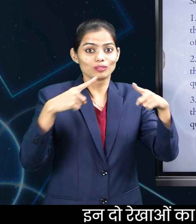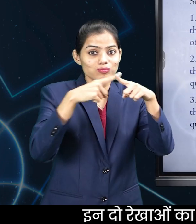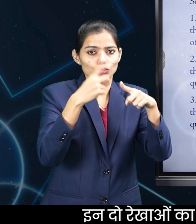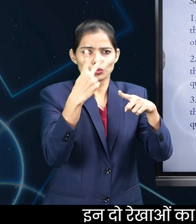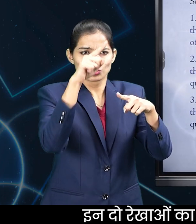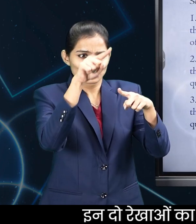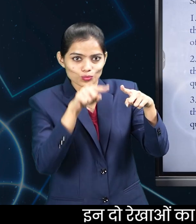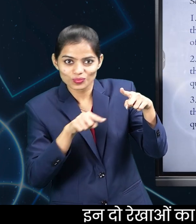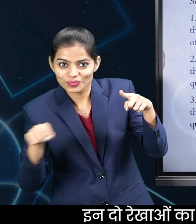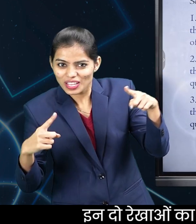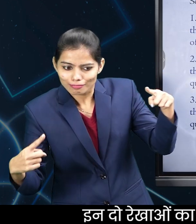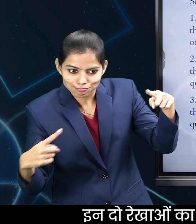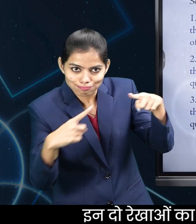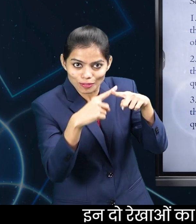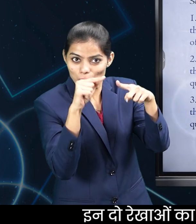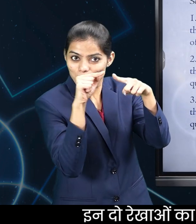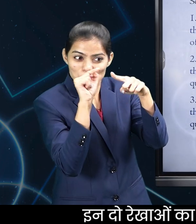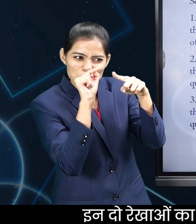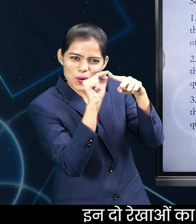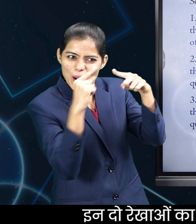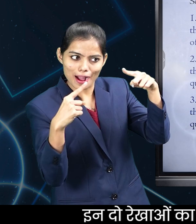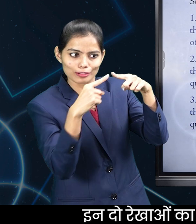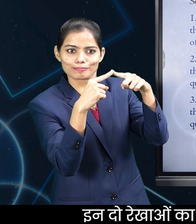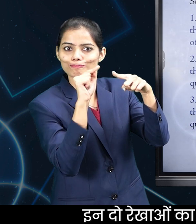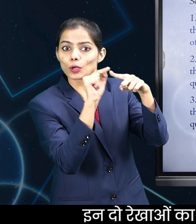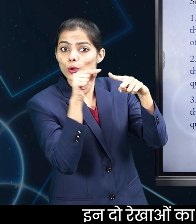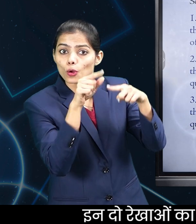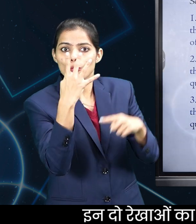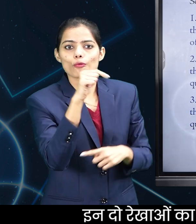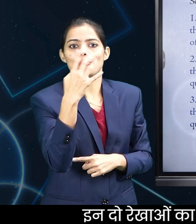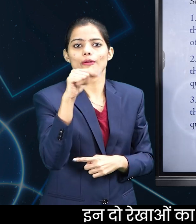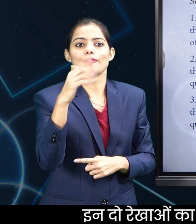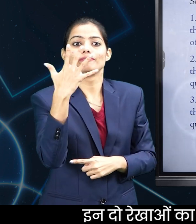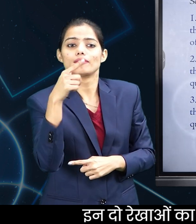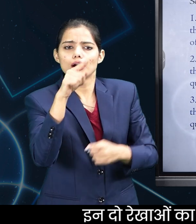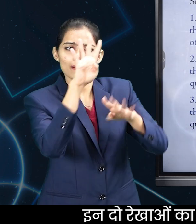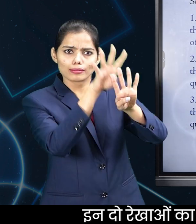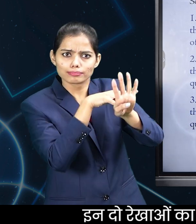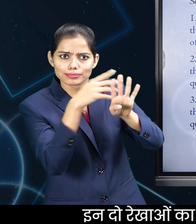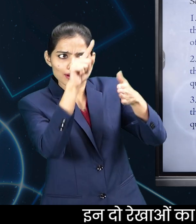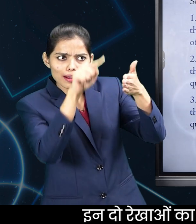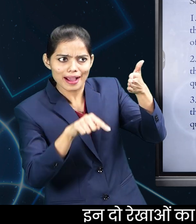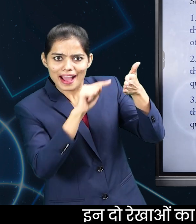इन दो रेखाओं का प्रतिच्छेदन कार्तीय तल में -4,5 की स्थिति